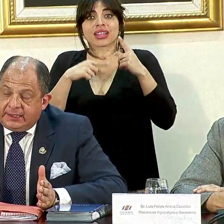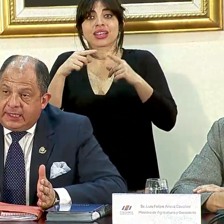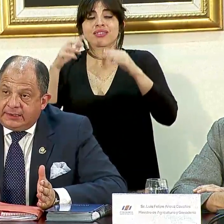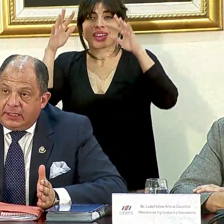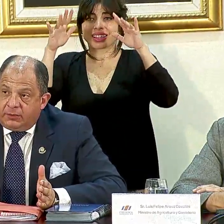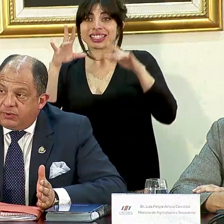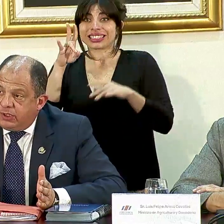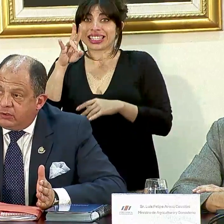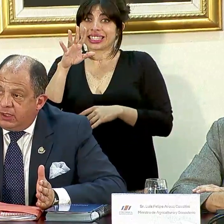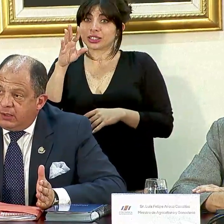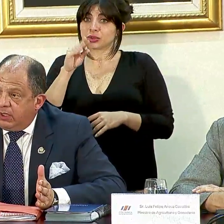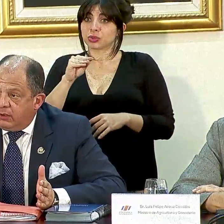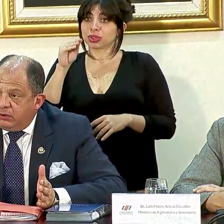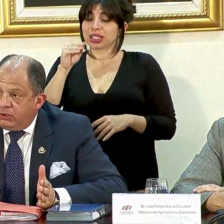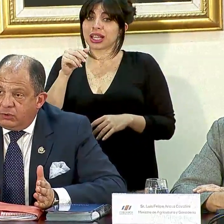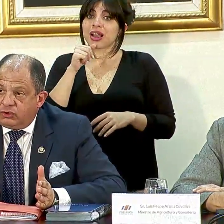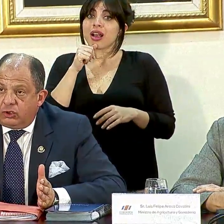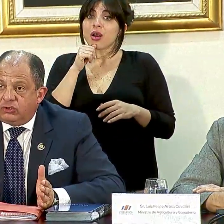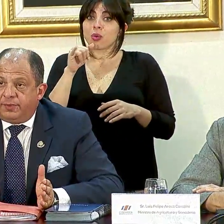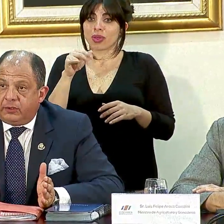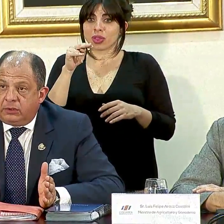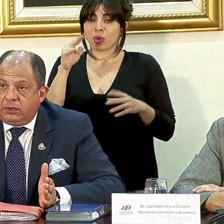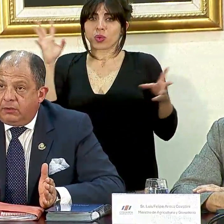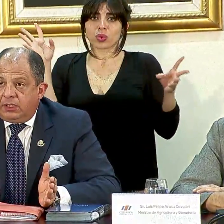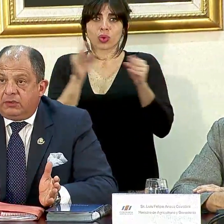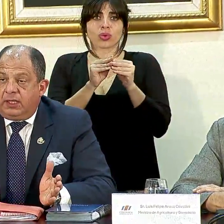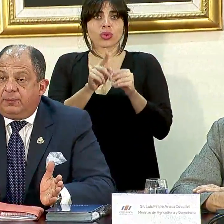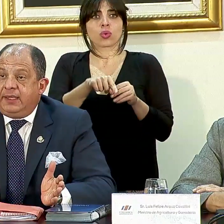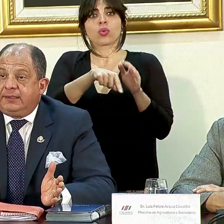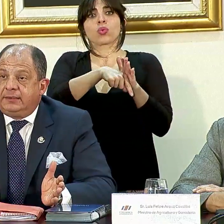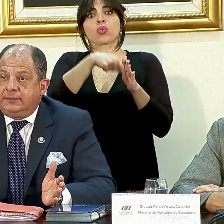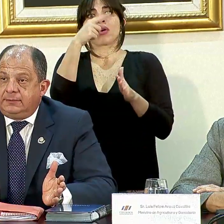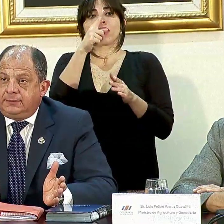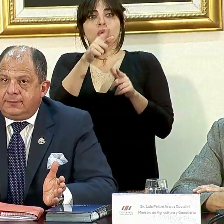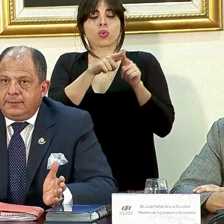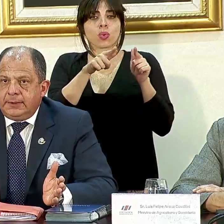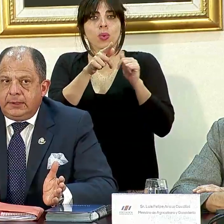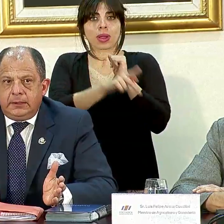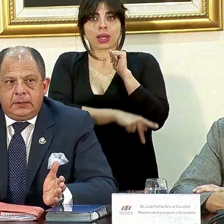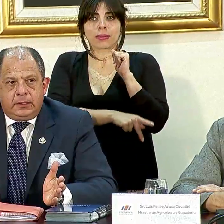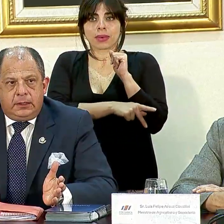caer el 75% del agua de junio de un solo sopetón en una zona del país.